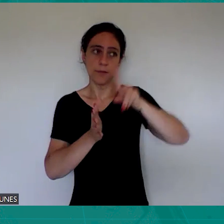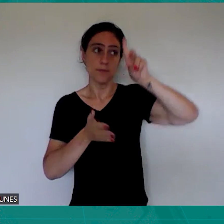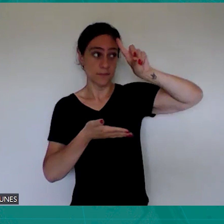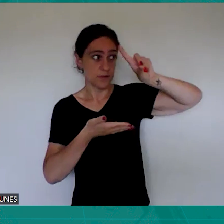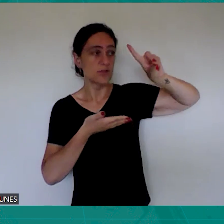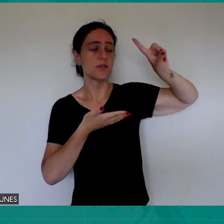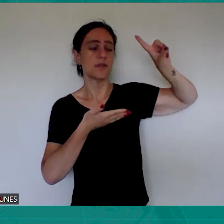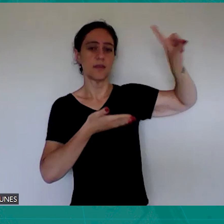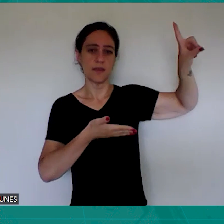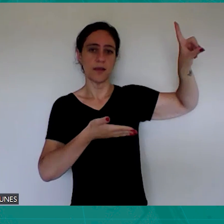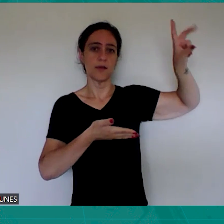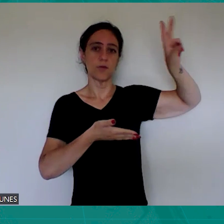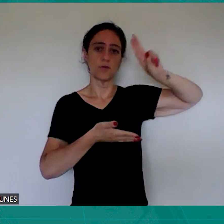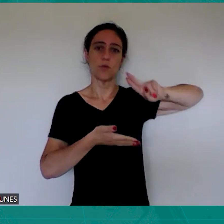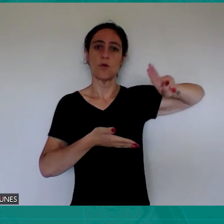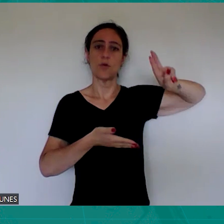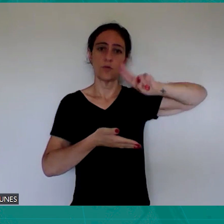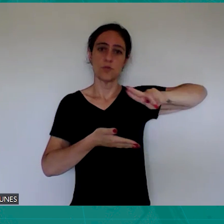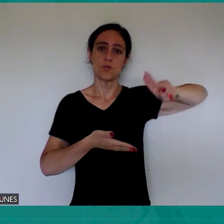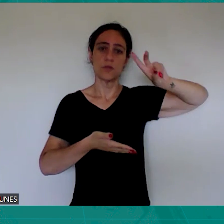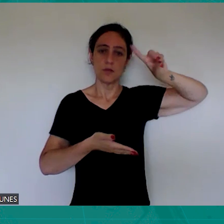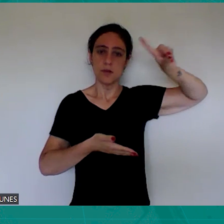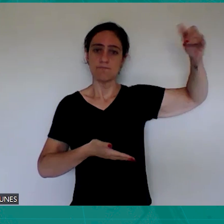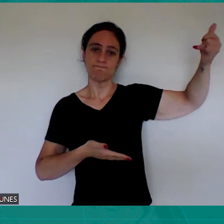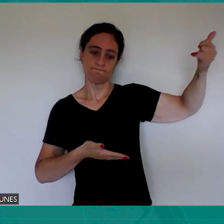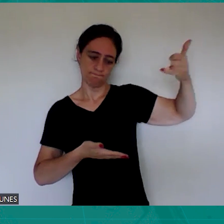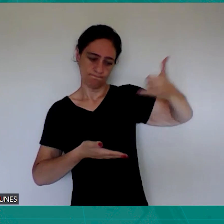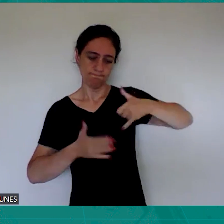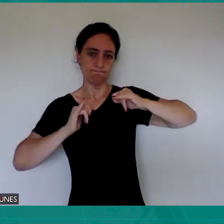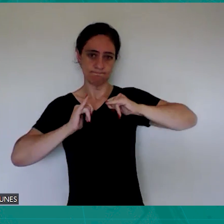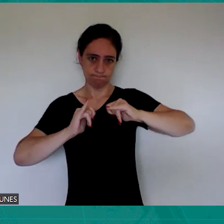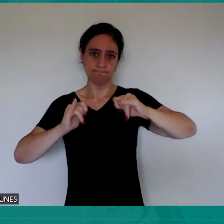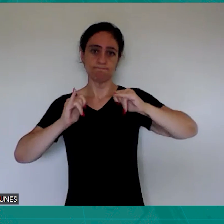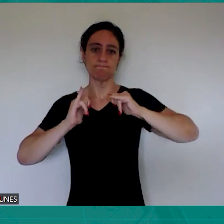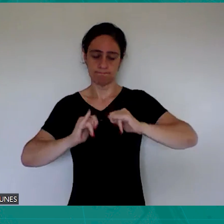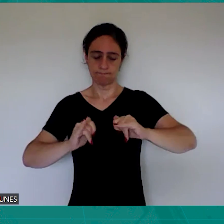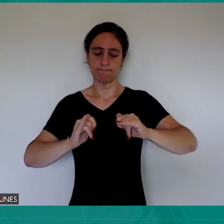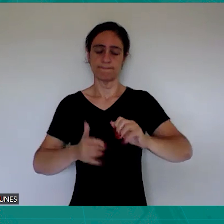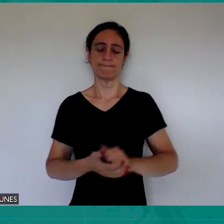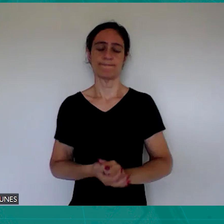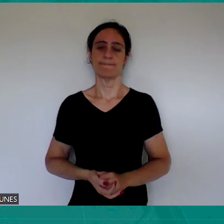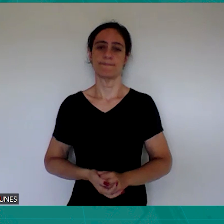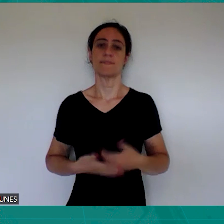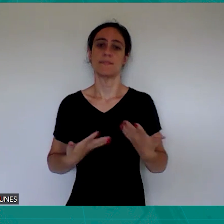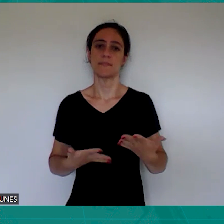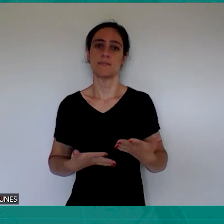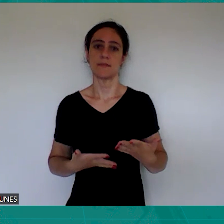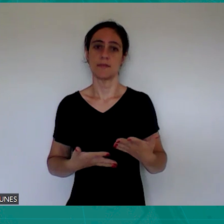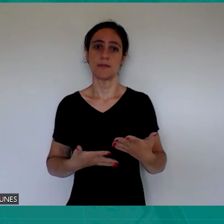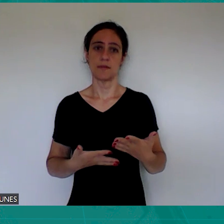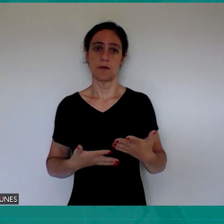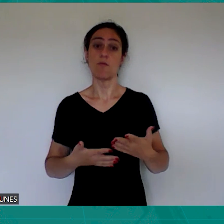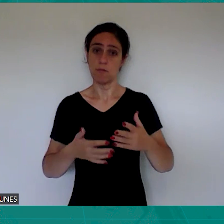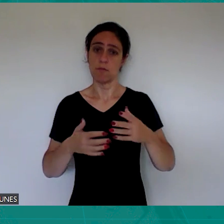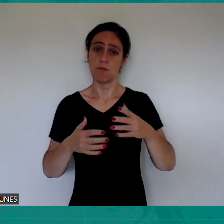por meio da palavra de Cristo. É ou não é? Por isso, irmãos, a palavra funciona.